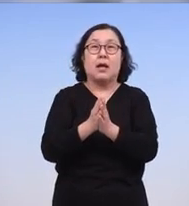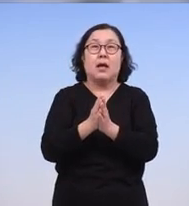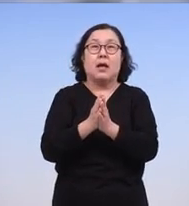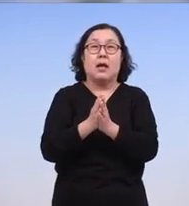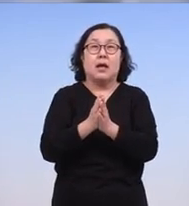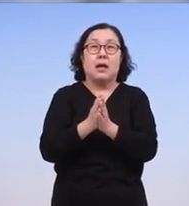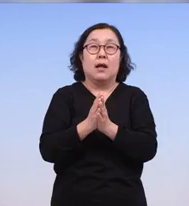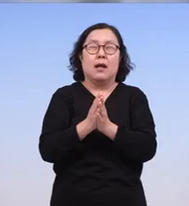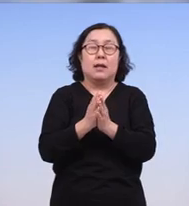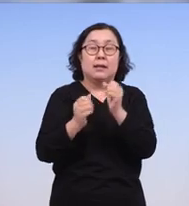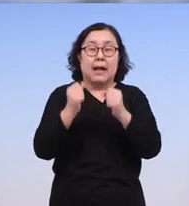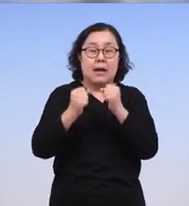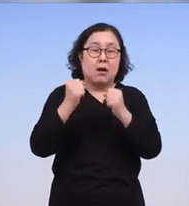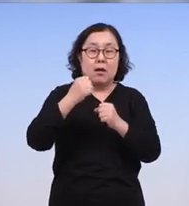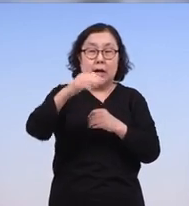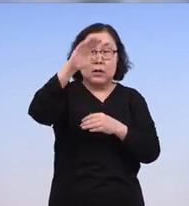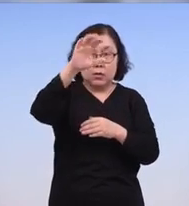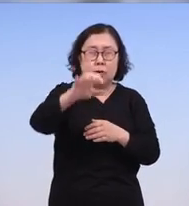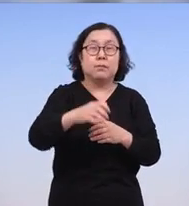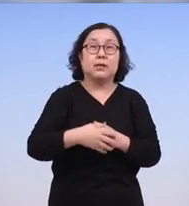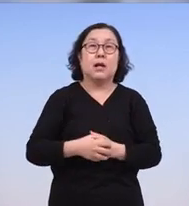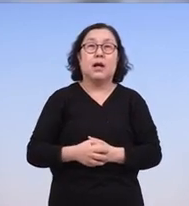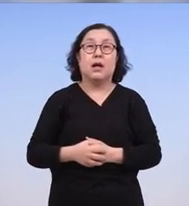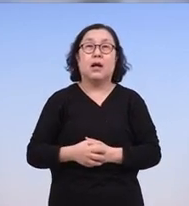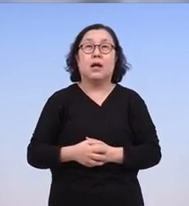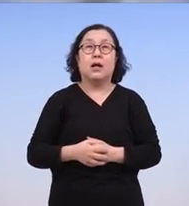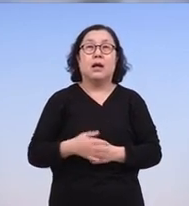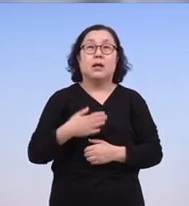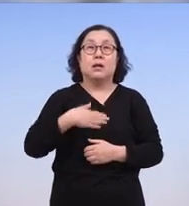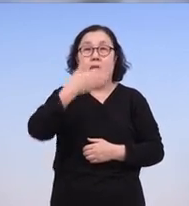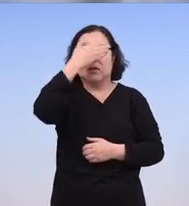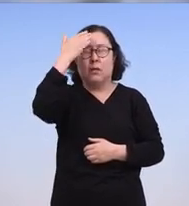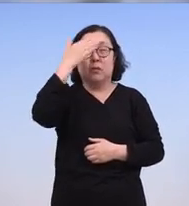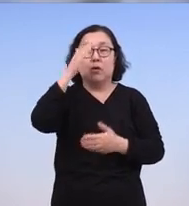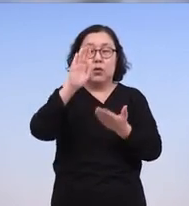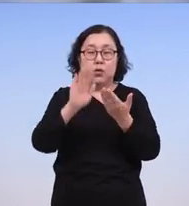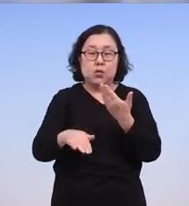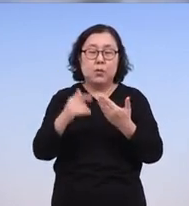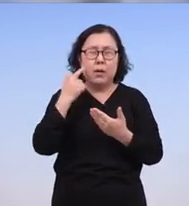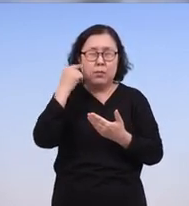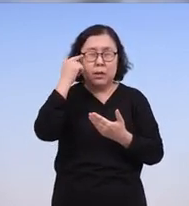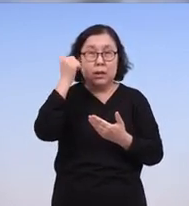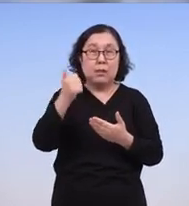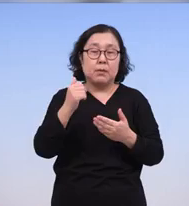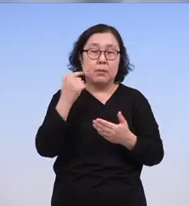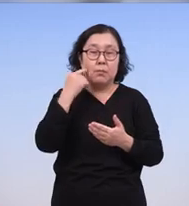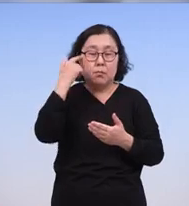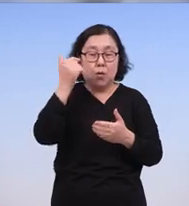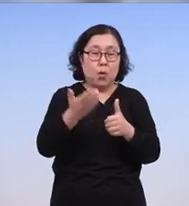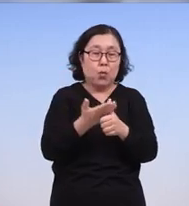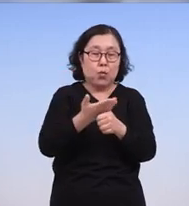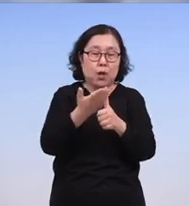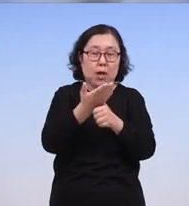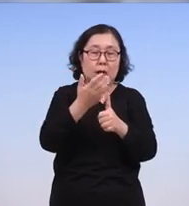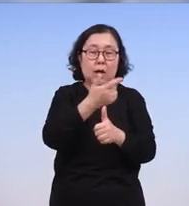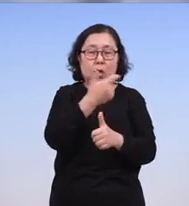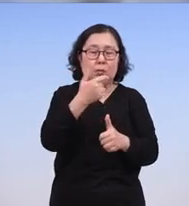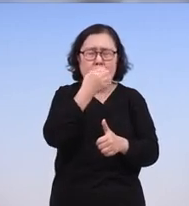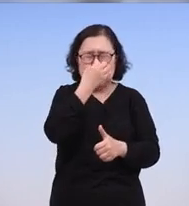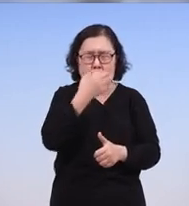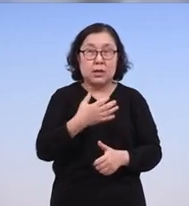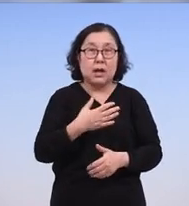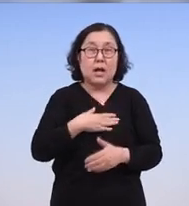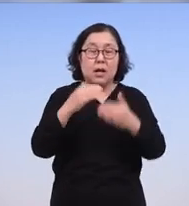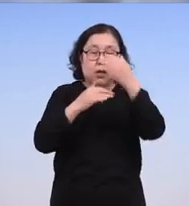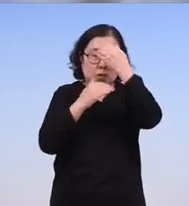동력자가 되어 달려가는 곳이에요. 간혹 젊은 후배 목사님이 목회가 너무 힘들다고, 성도들은 우리를